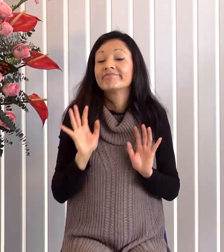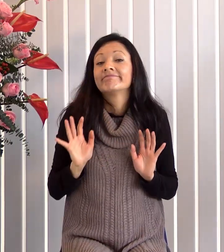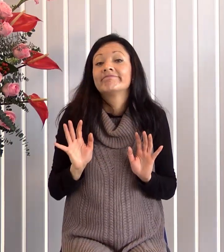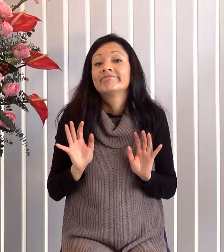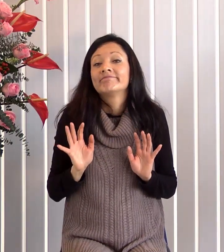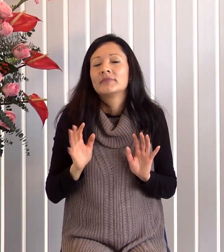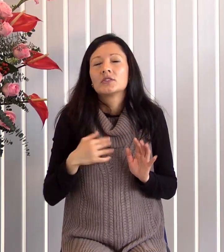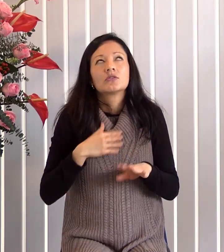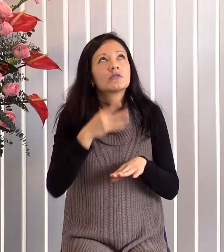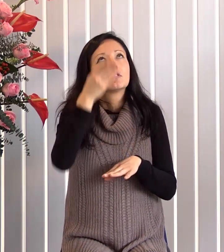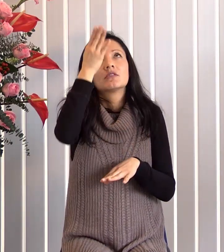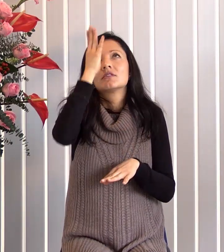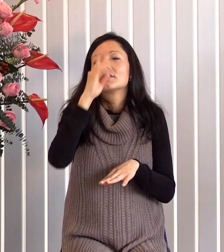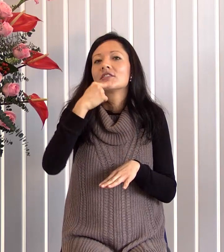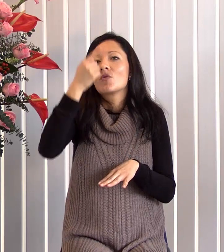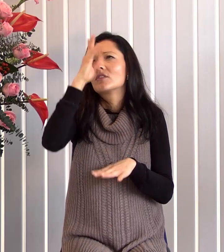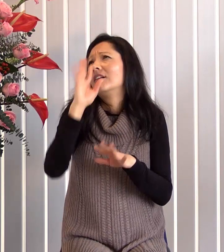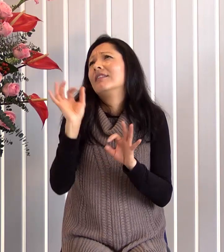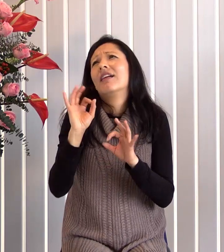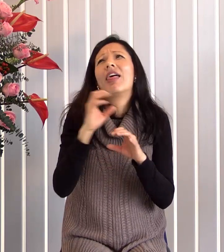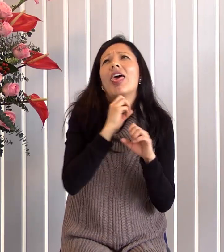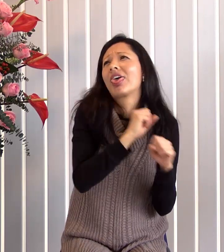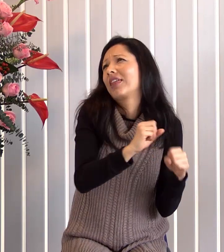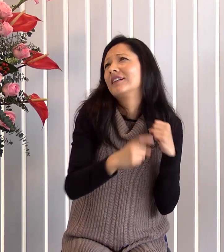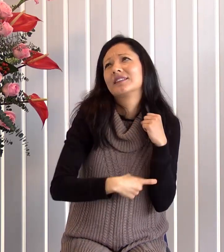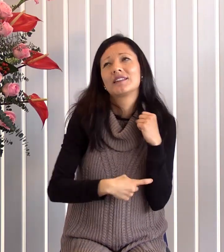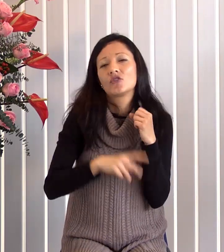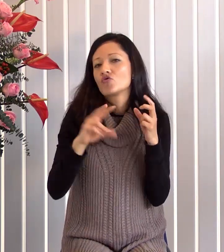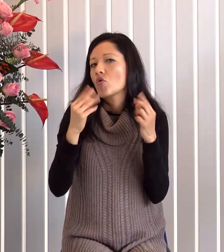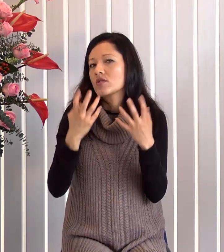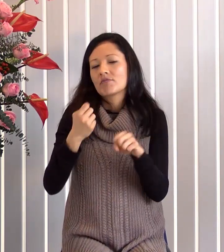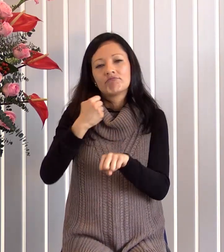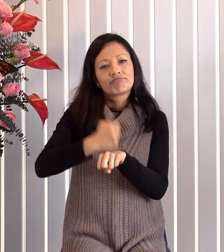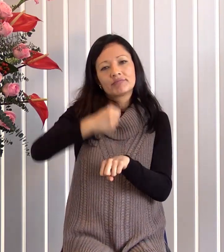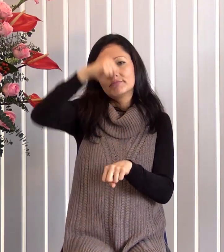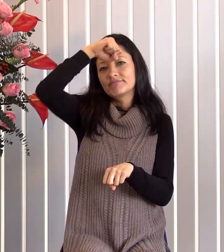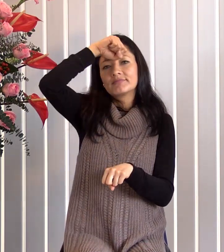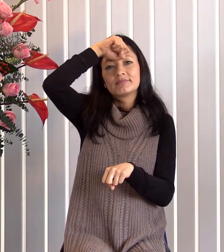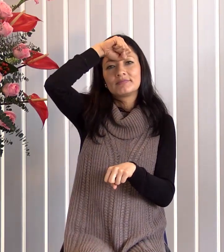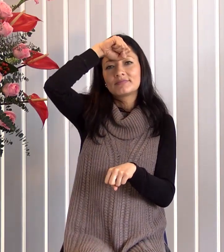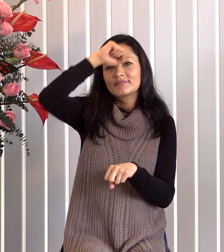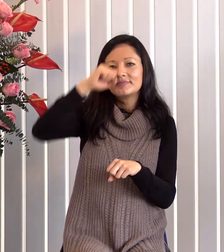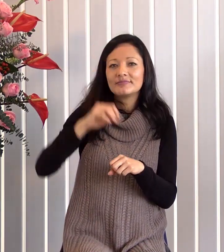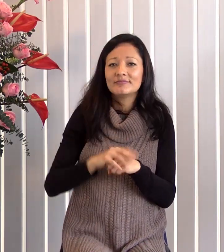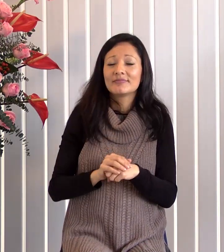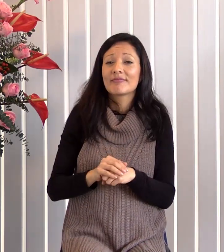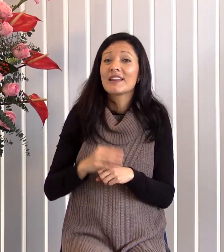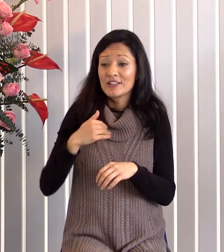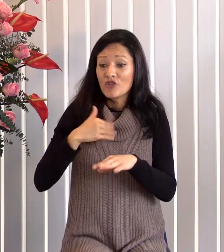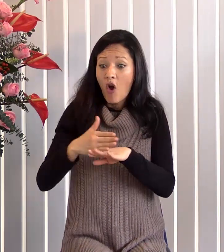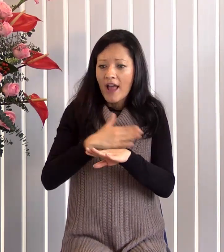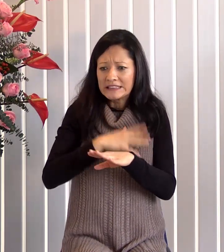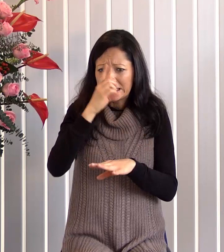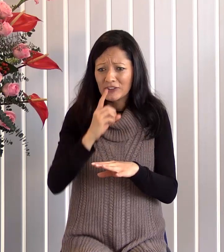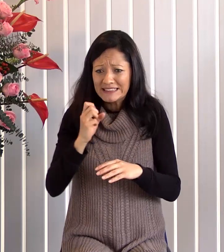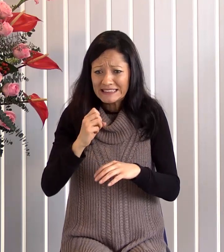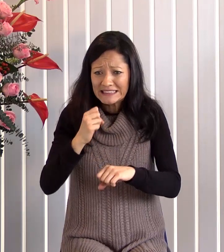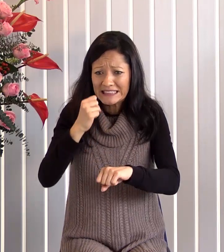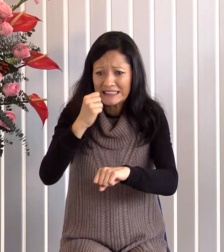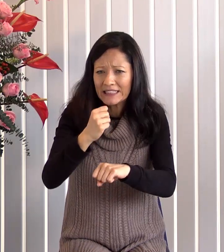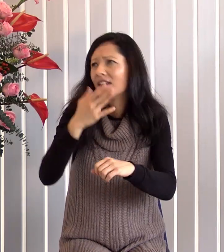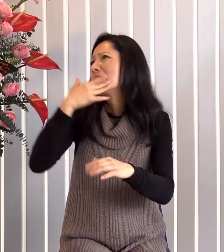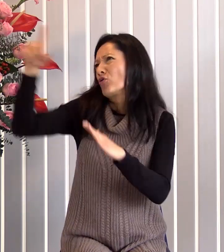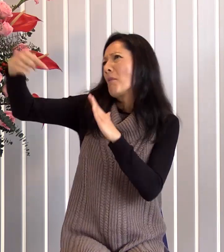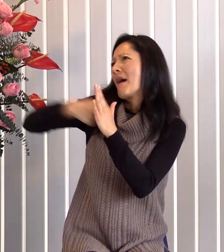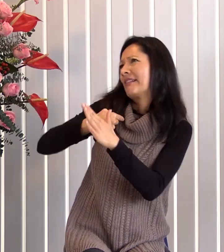le digo, ay Señor, no me metas en tentación. Si yo me voy a dejar poner esa marca, más bien mátame antes de tiempo. O